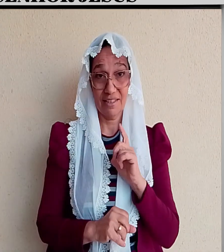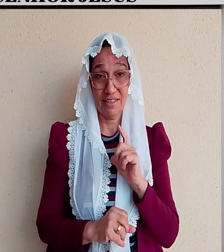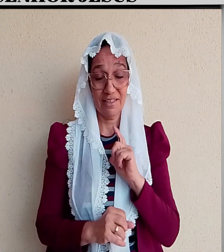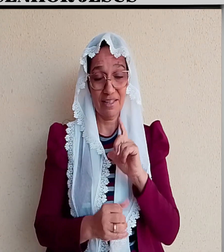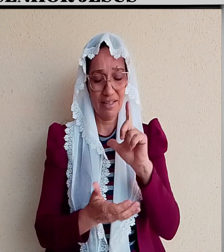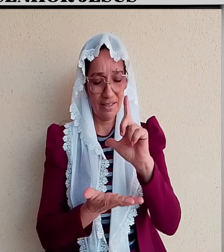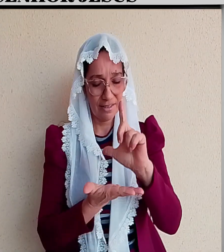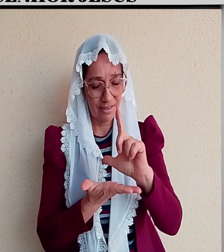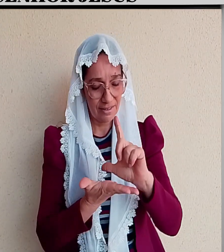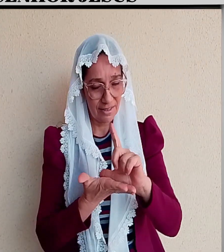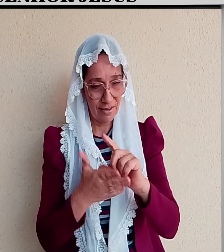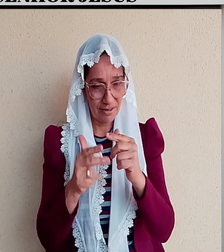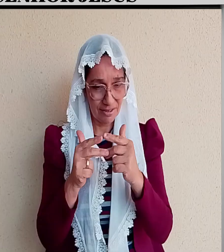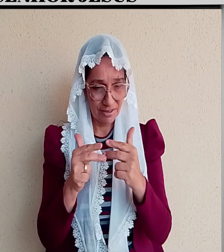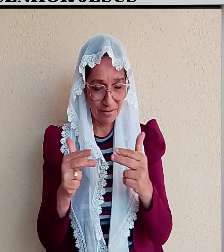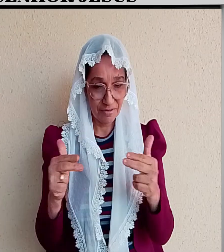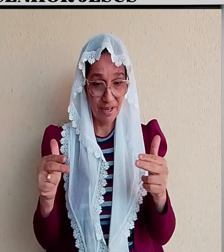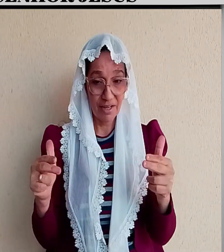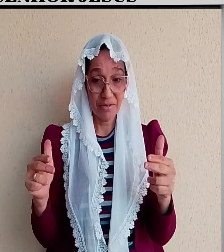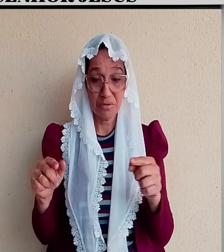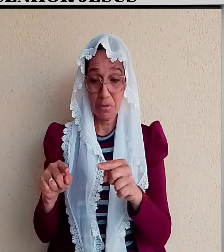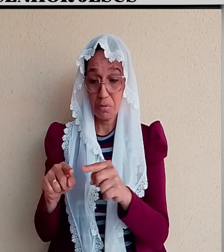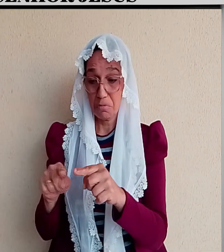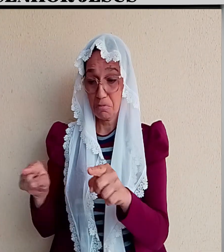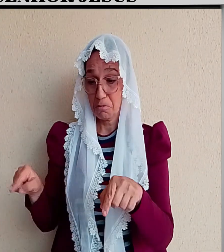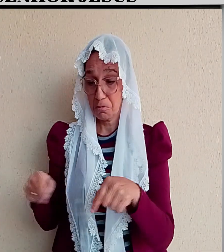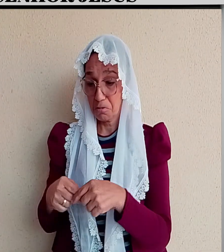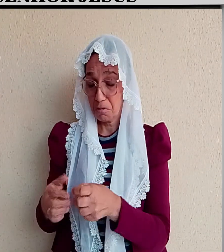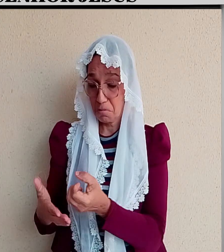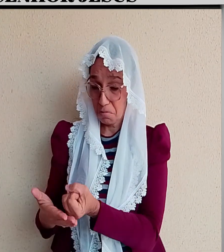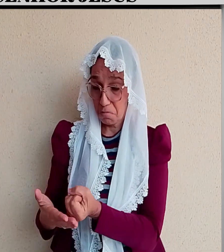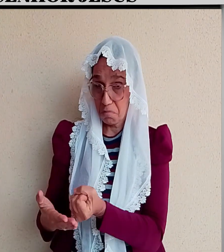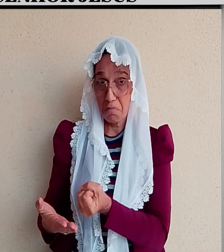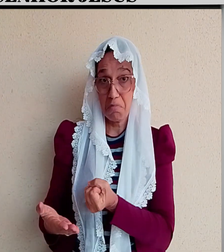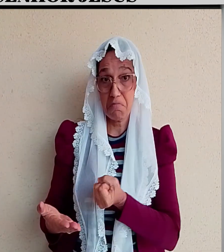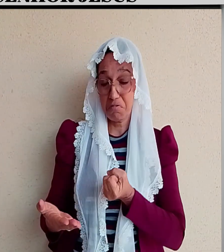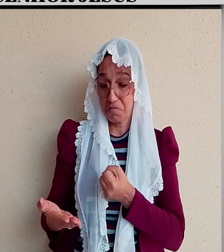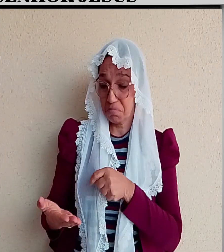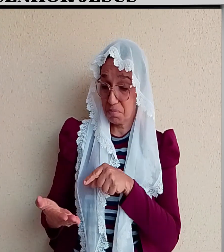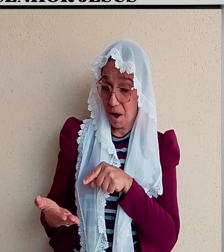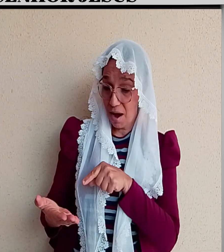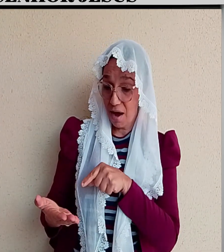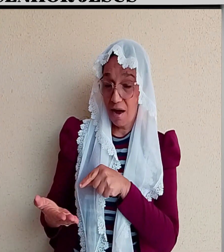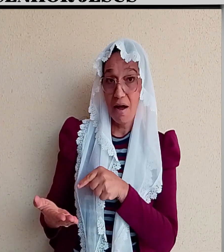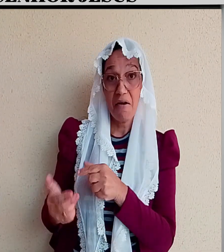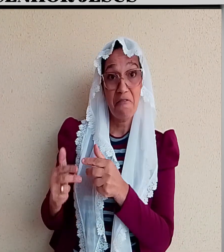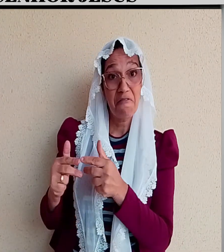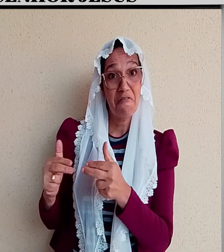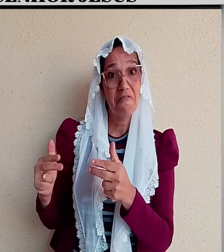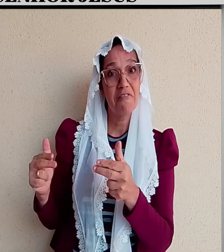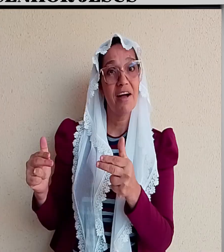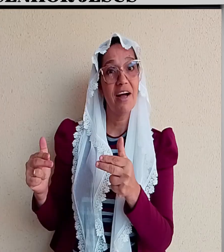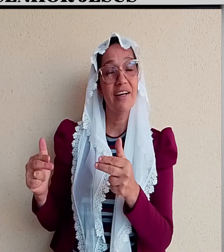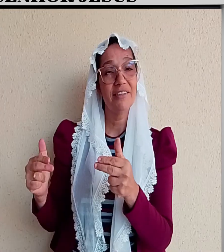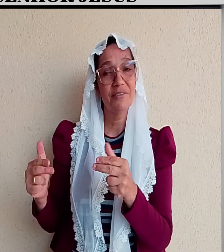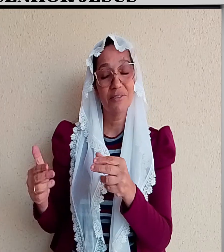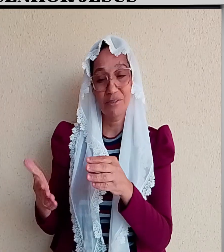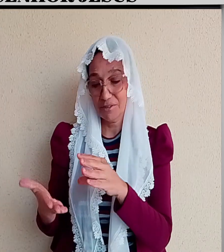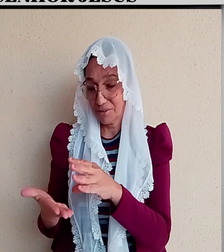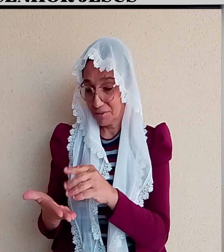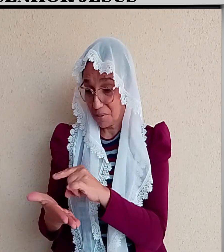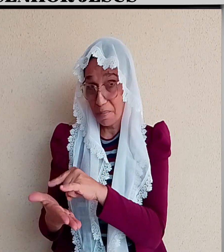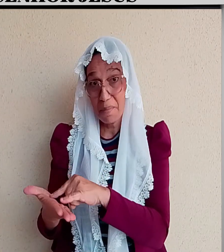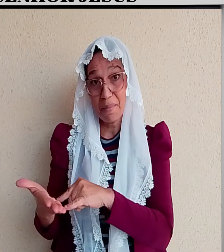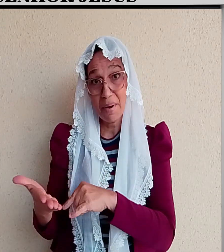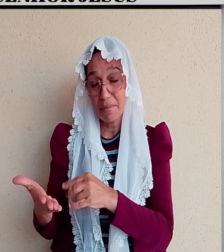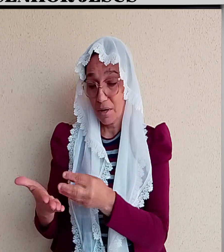Jesus. Foi impresso o laudo de cada um, e aleluia, por esses dias, por esses meses, alguns